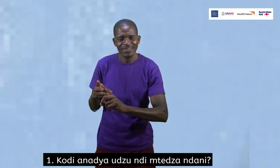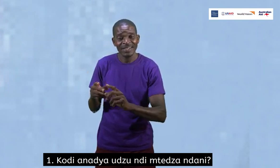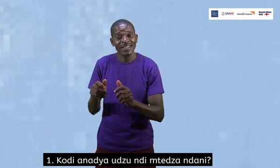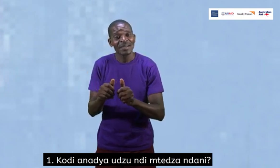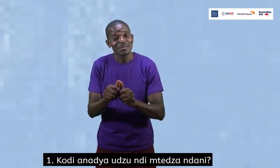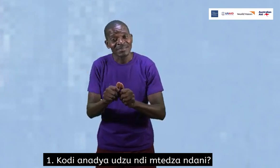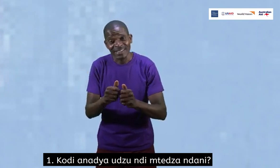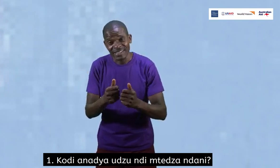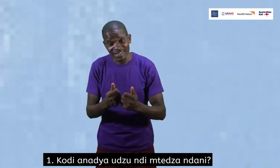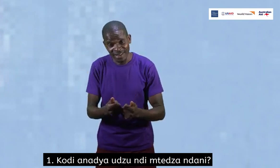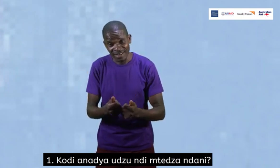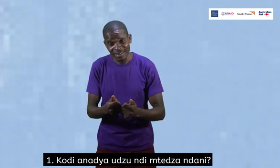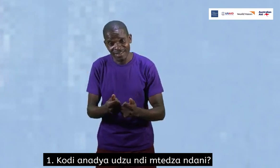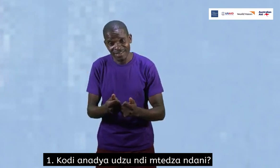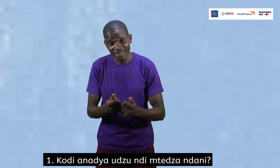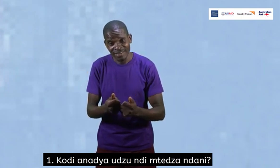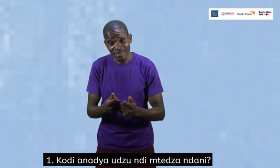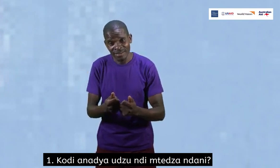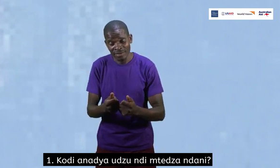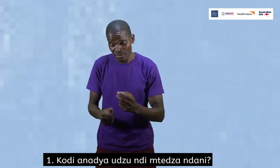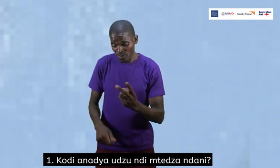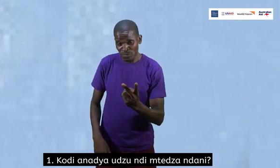Kodi anadya udzu ndi mtedza ndani?